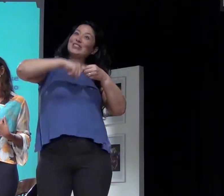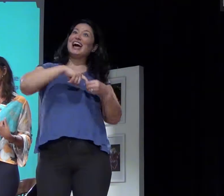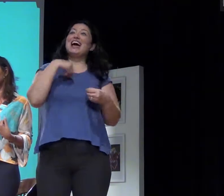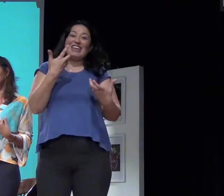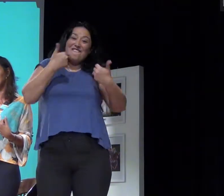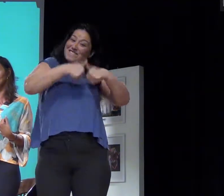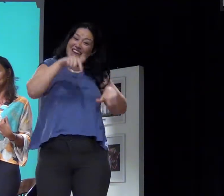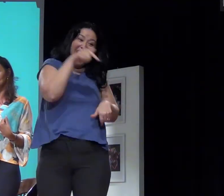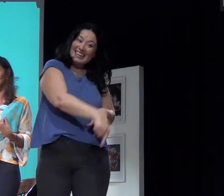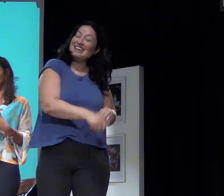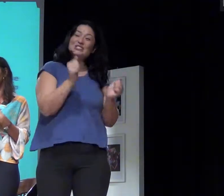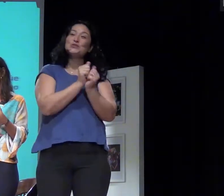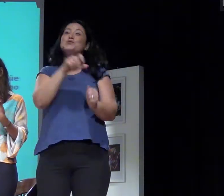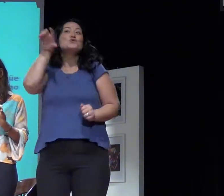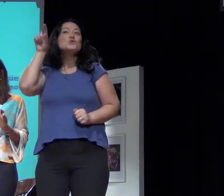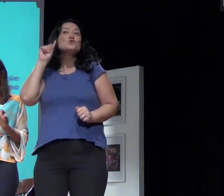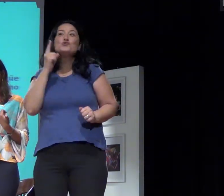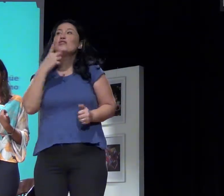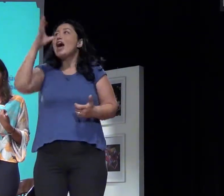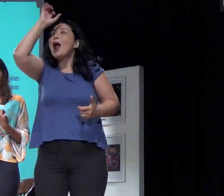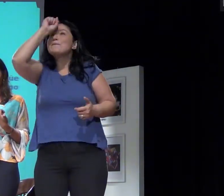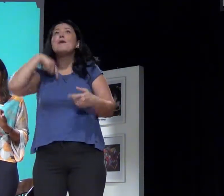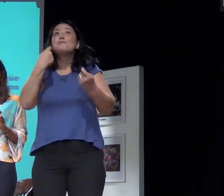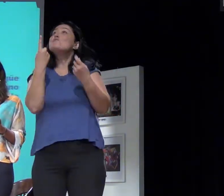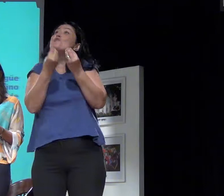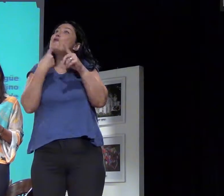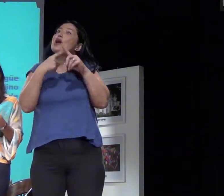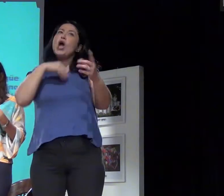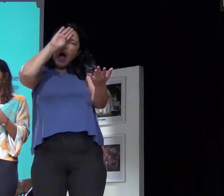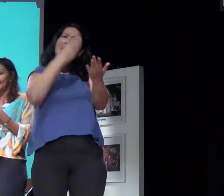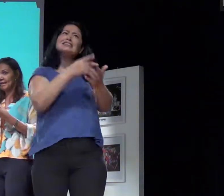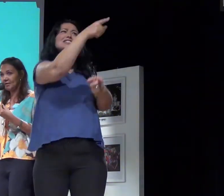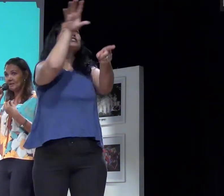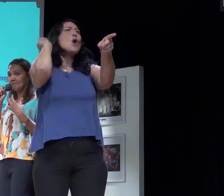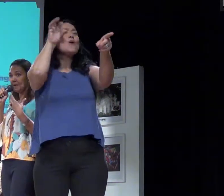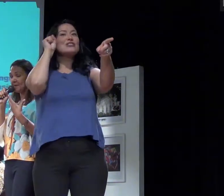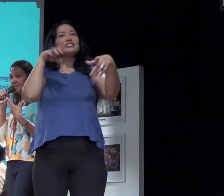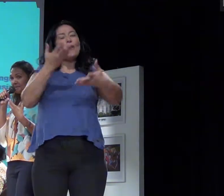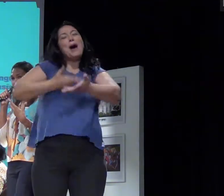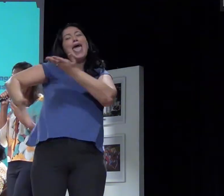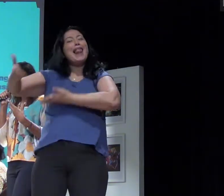aqui dentro ensinando o surdo, porque eu aprendi com esse ouvinte. Então, é uma relação assim,